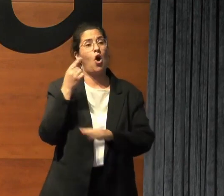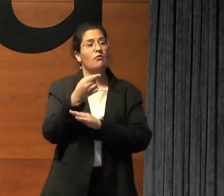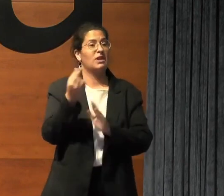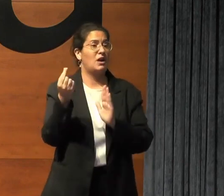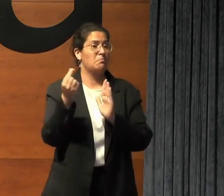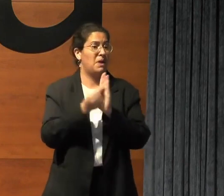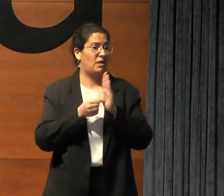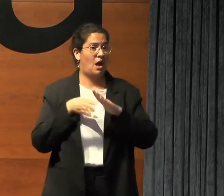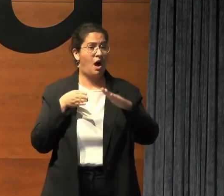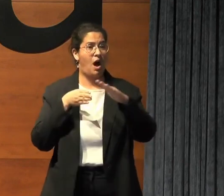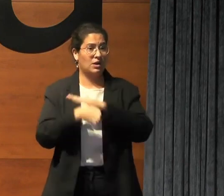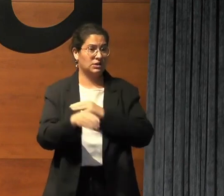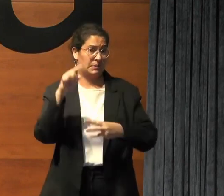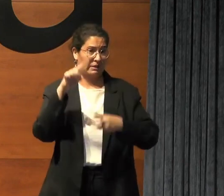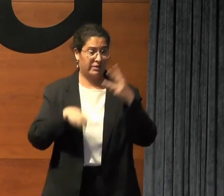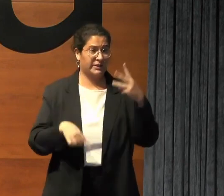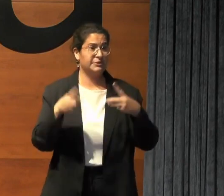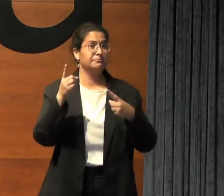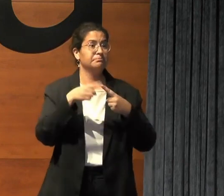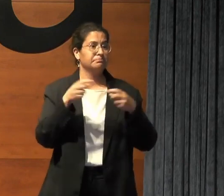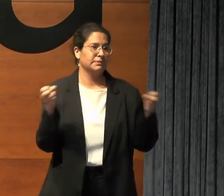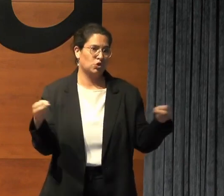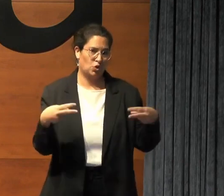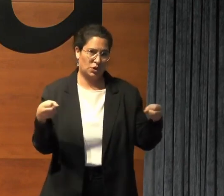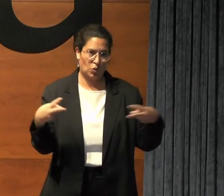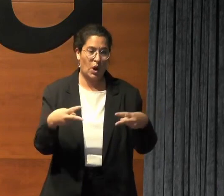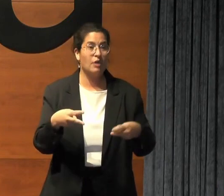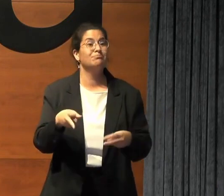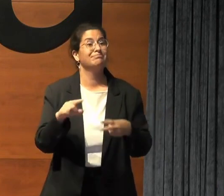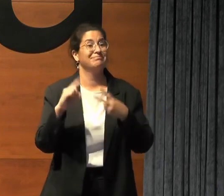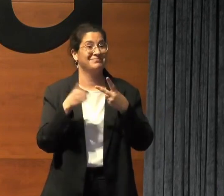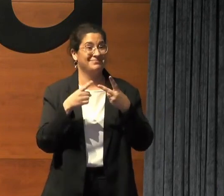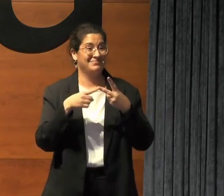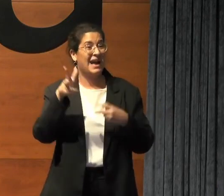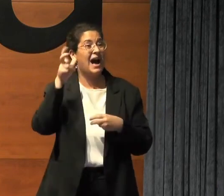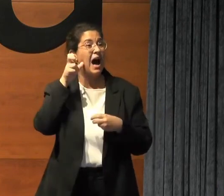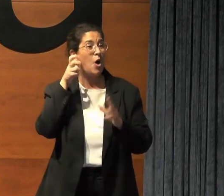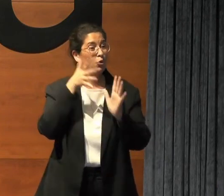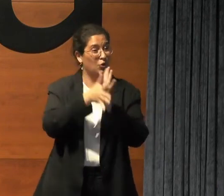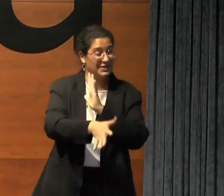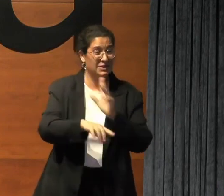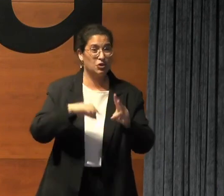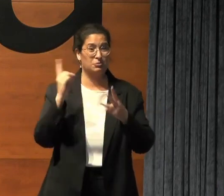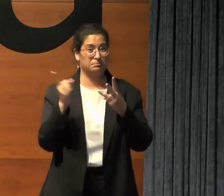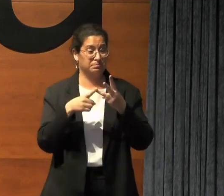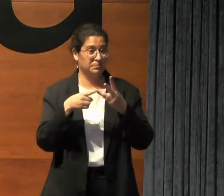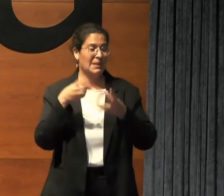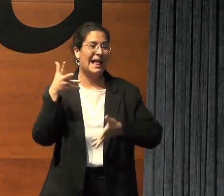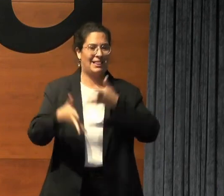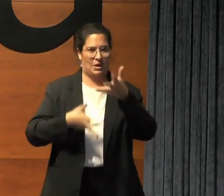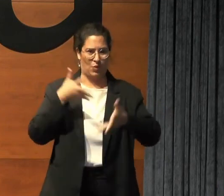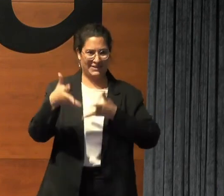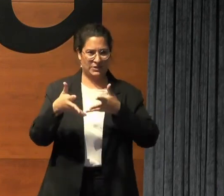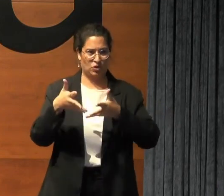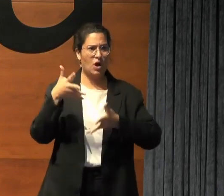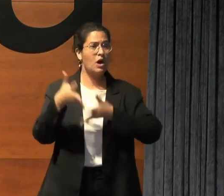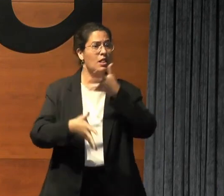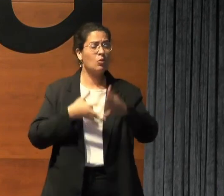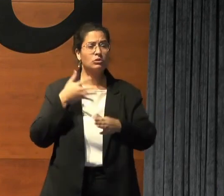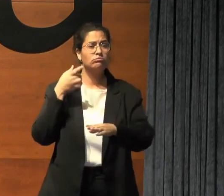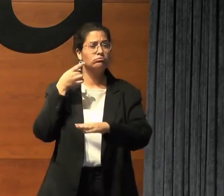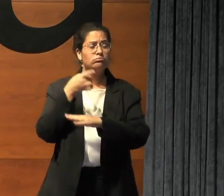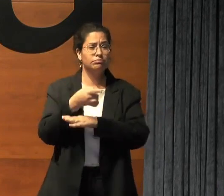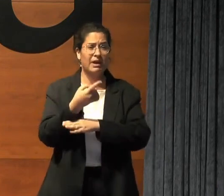recientemente reformada, donde se recogía una serie de medidas de accesibilidad, el subtitulado, la audiodescripción y